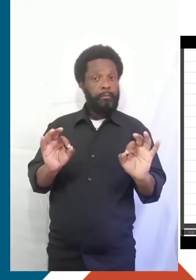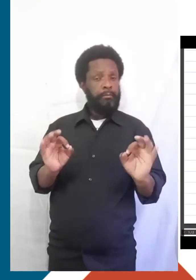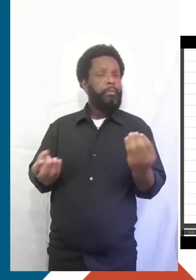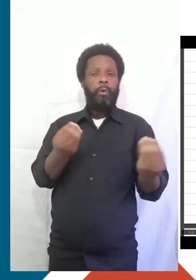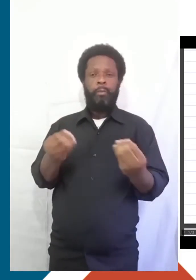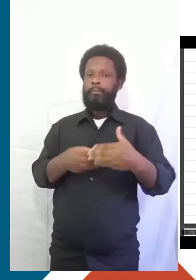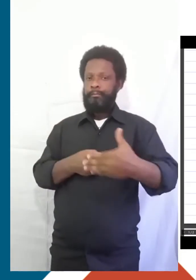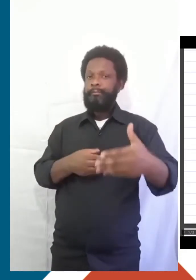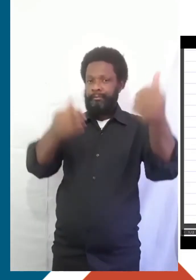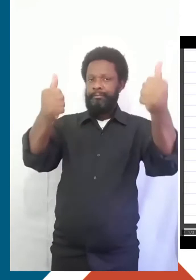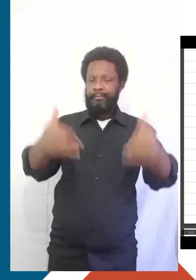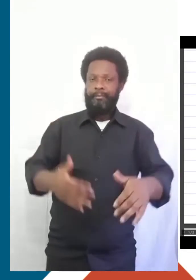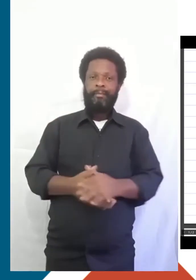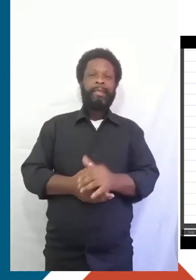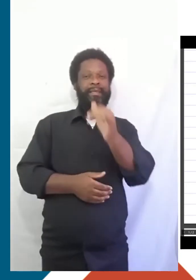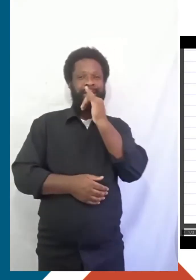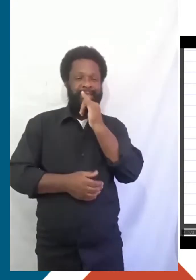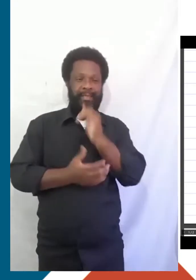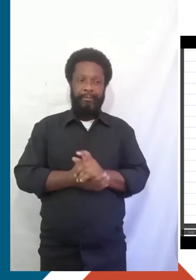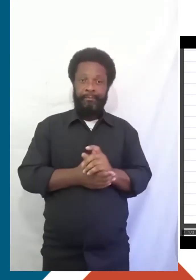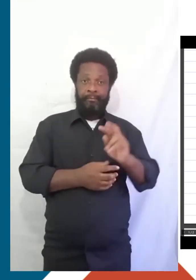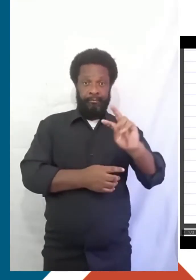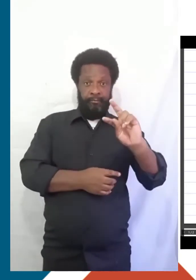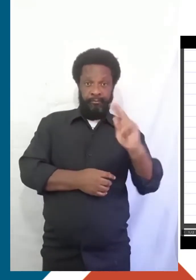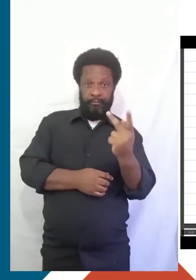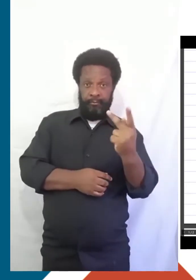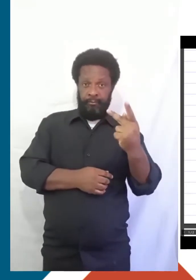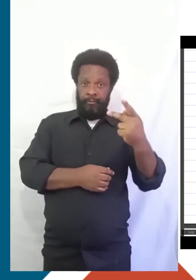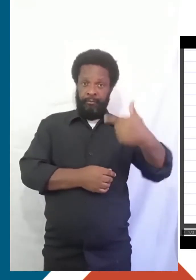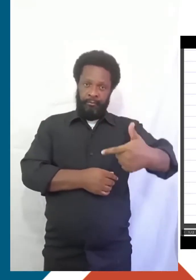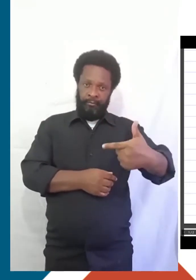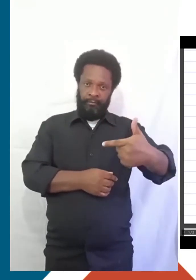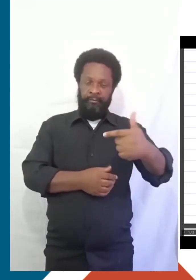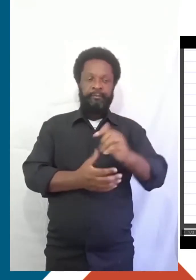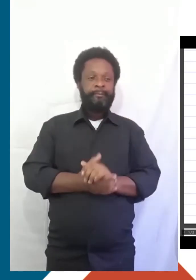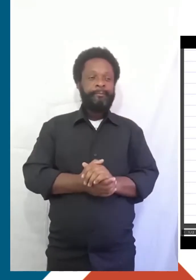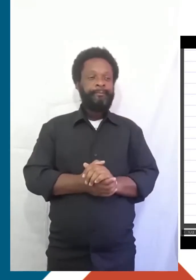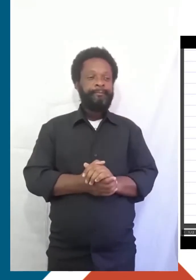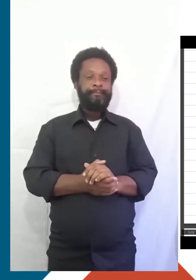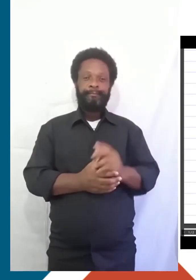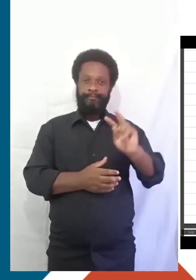que acontece com elas? Vou pegar aqui, por exemplo, o H2.